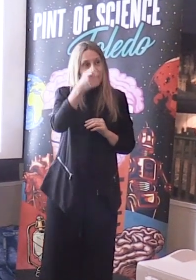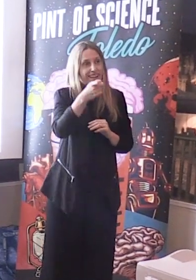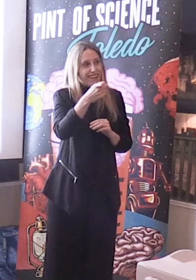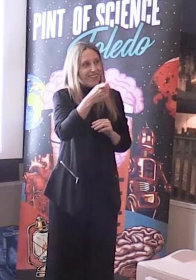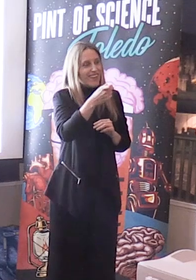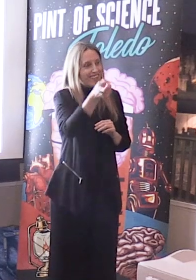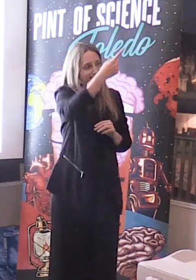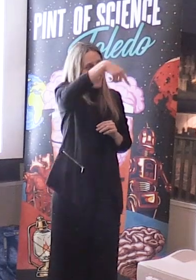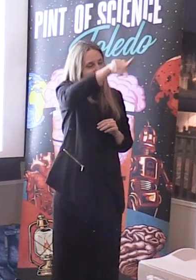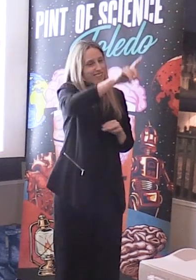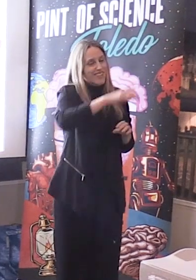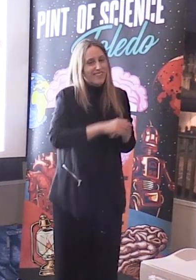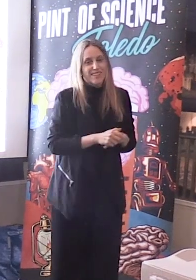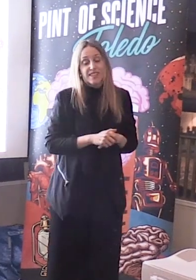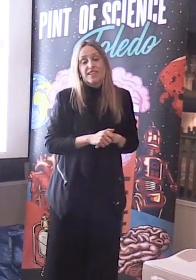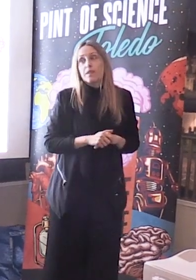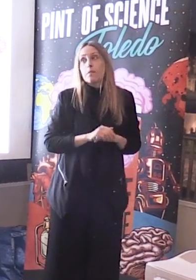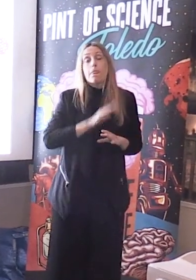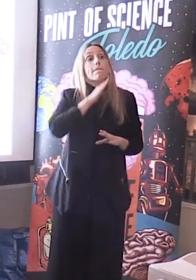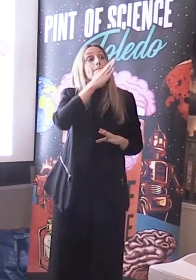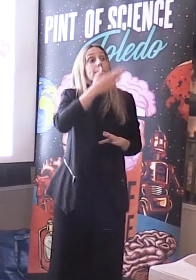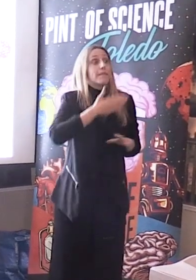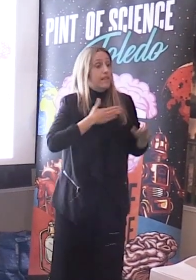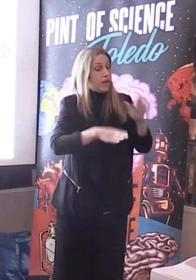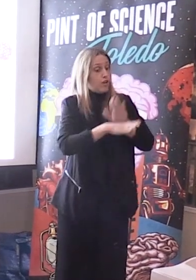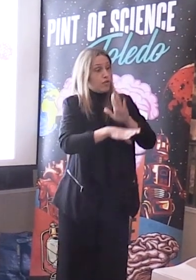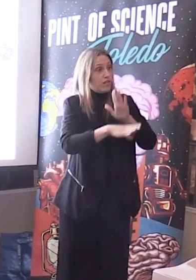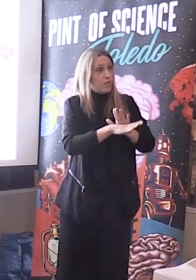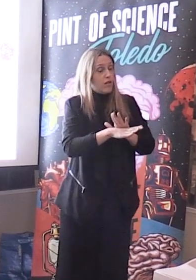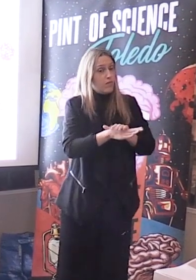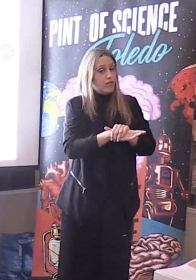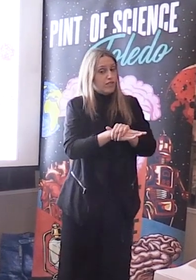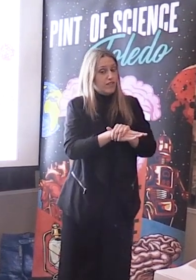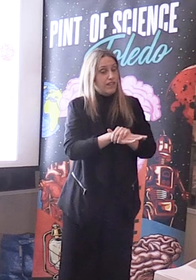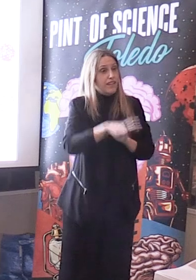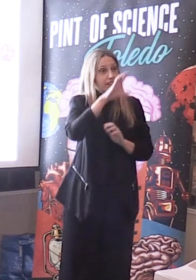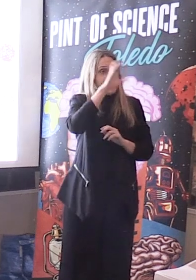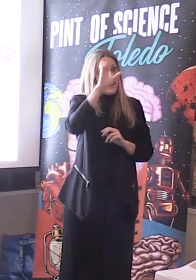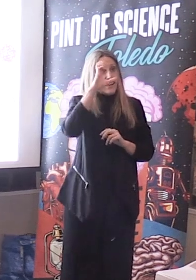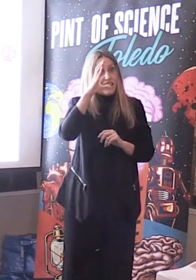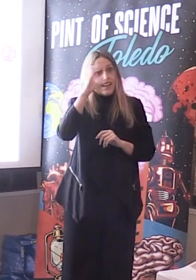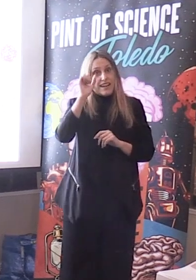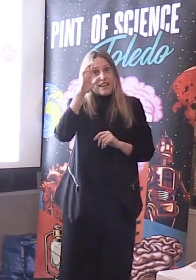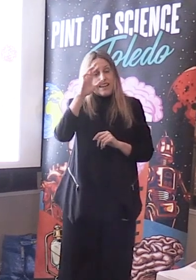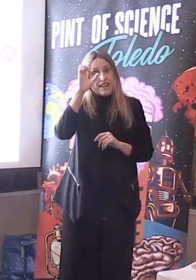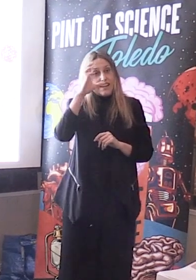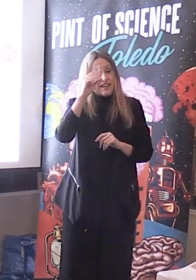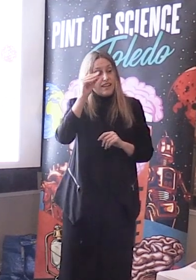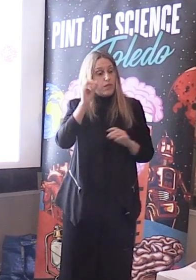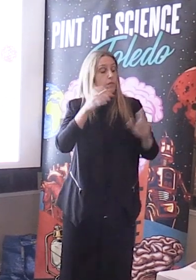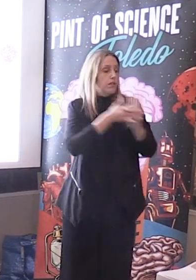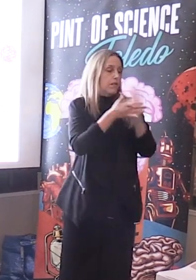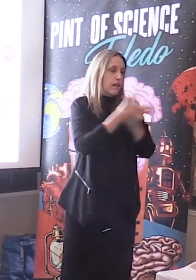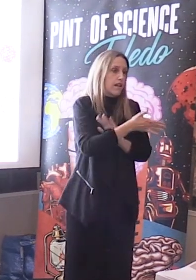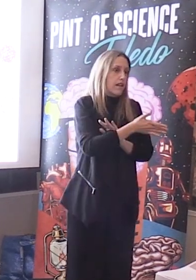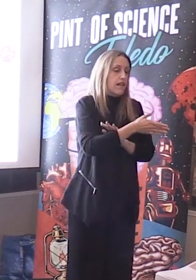recordaros a todos los que estáis que mañana continuamos, esta vez en Recaredo, y vamos a hablar de la sinagoga